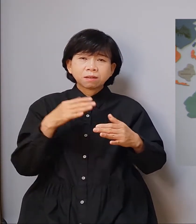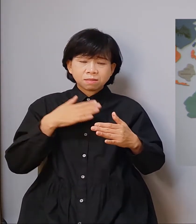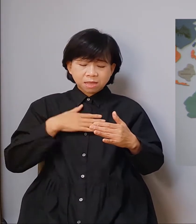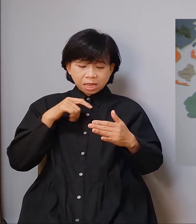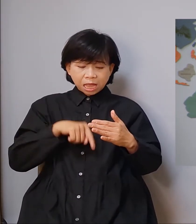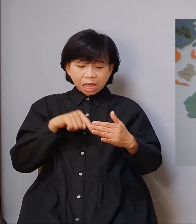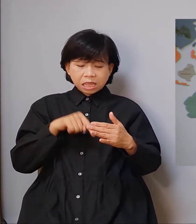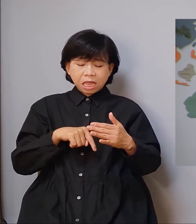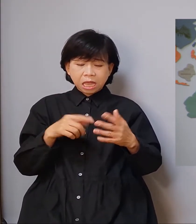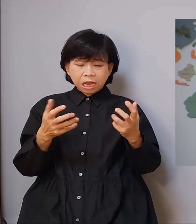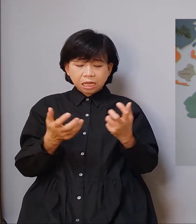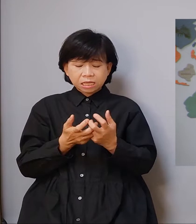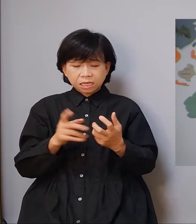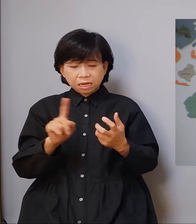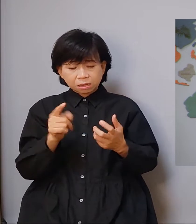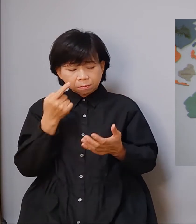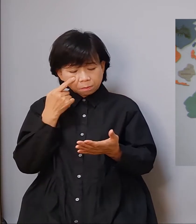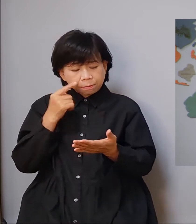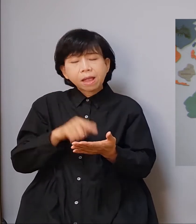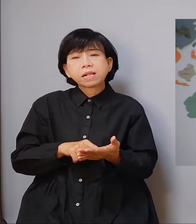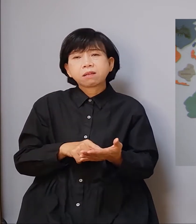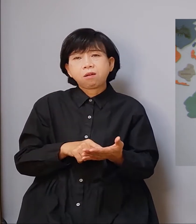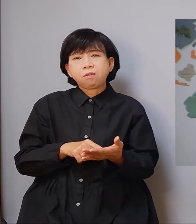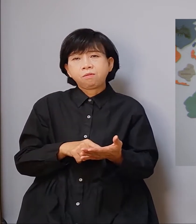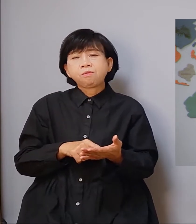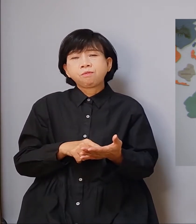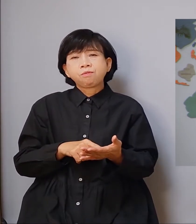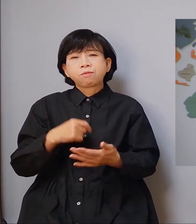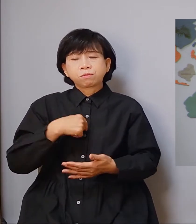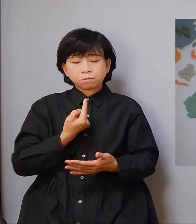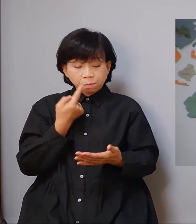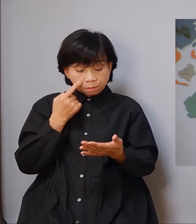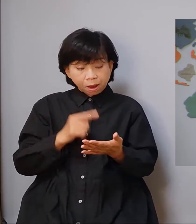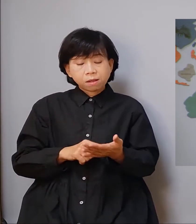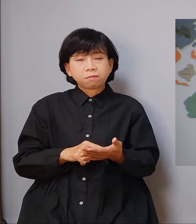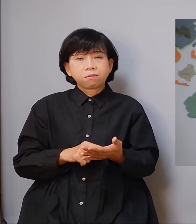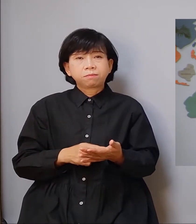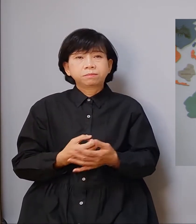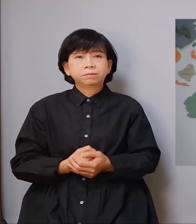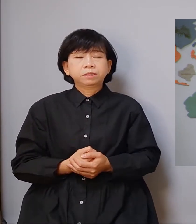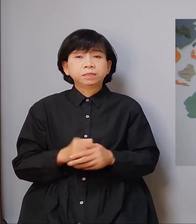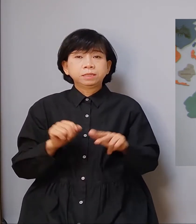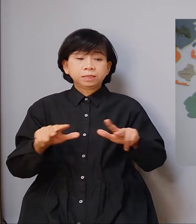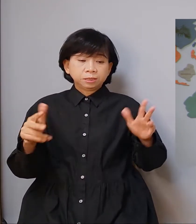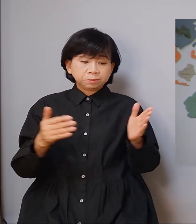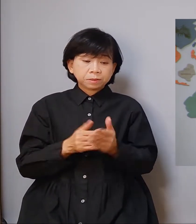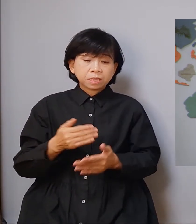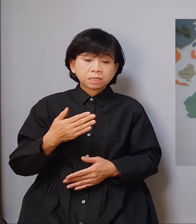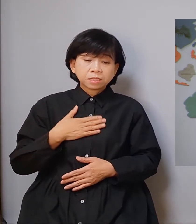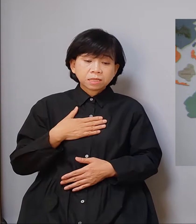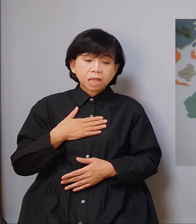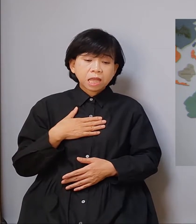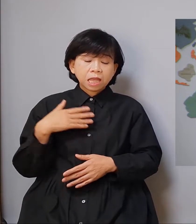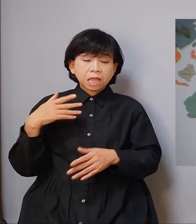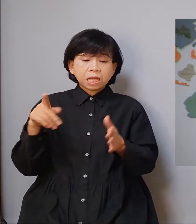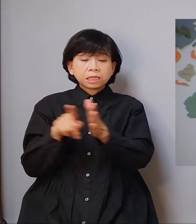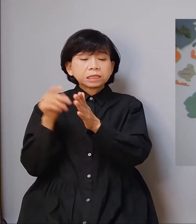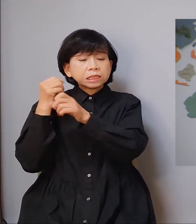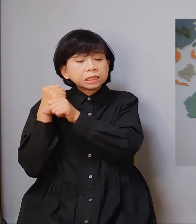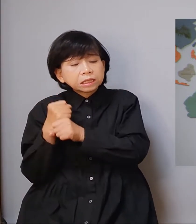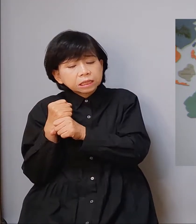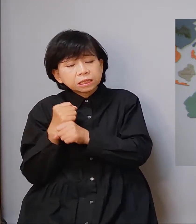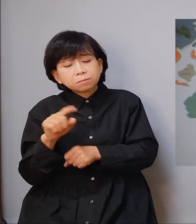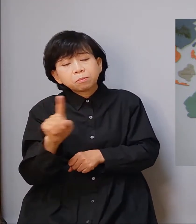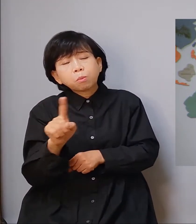가득 차 있는 것을 우리 스스로 확인할 수가 있습니다. 지금까지 내가 뭘 의지하고